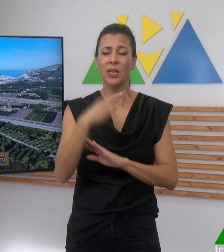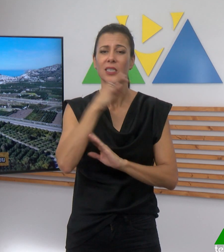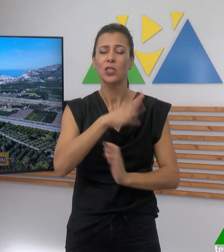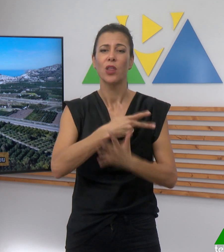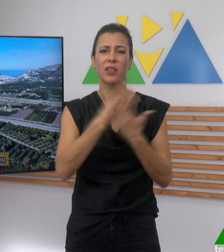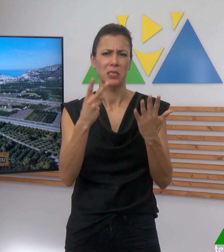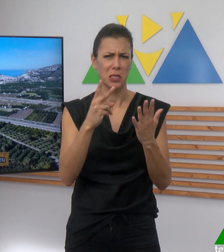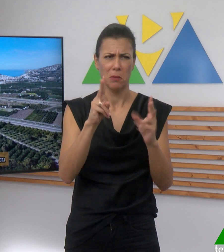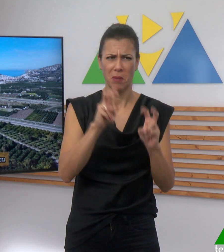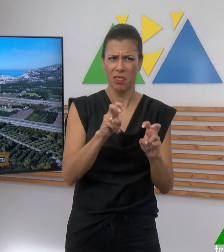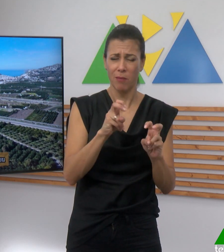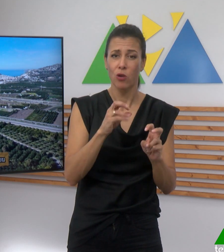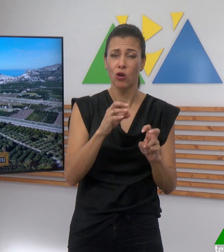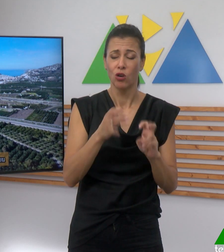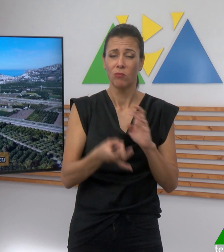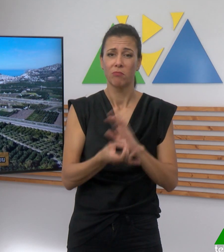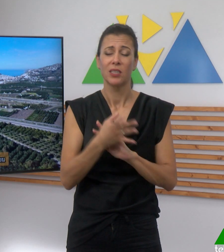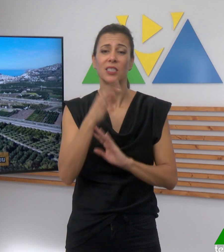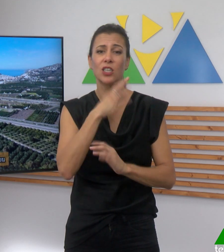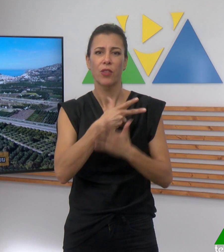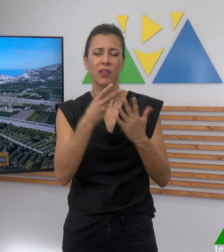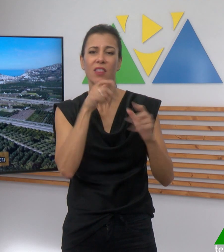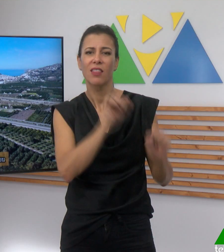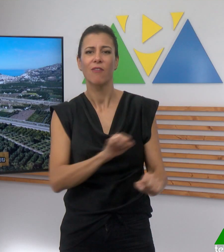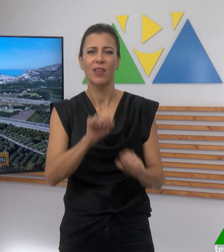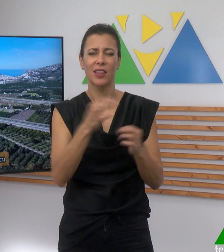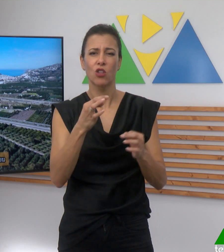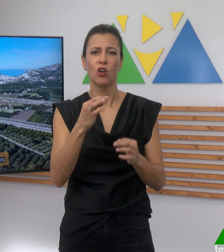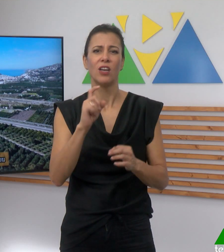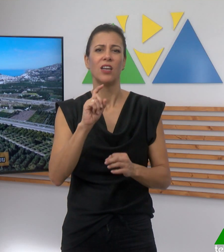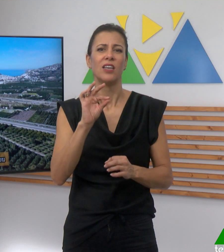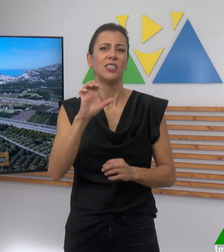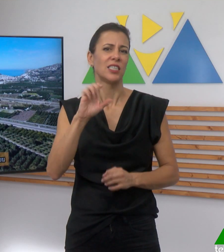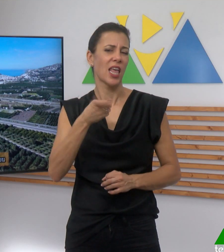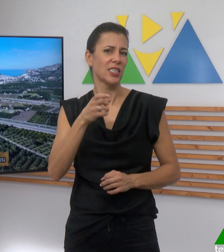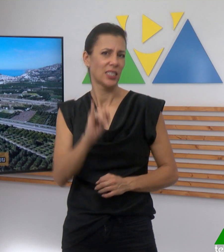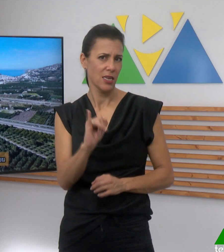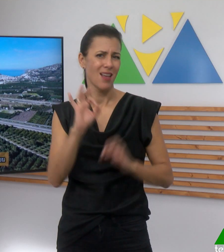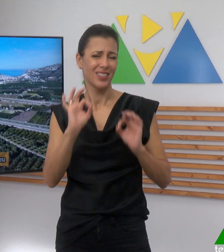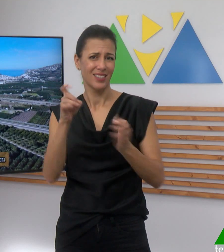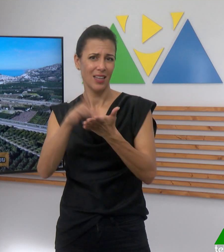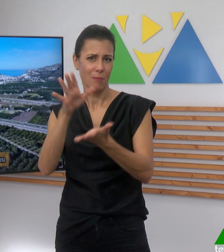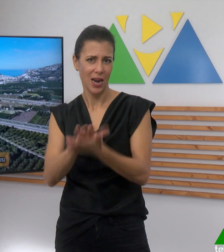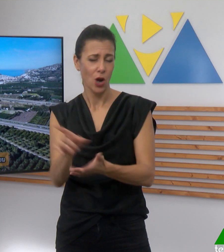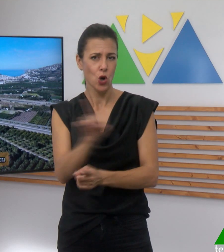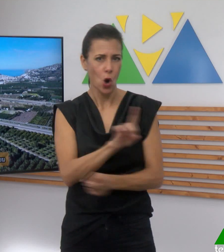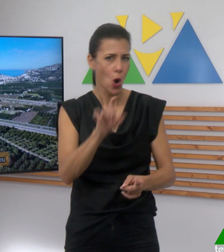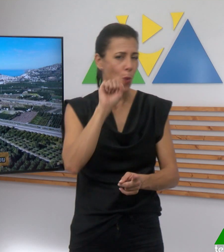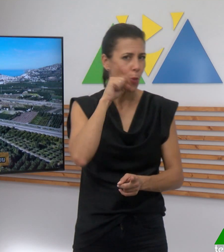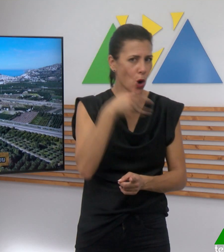principio del siglo X de defendiendo que s si era véz Málaga y no motril él decía que motril ni siquiera era una